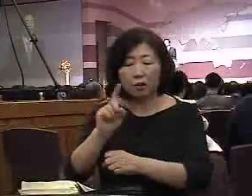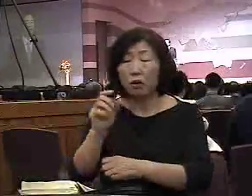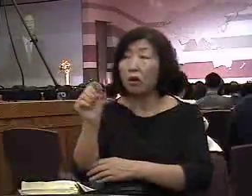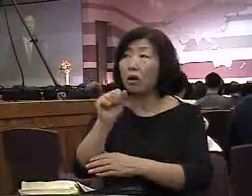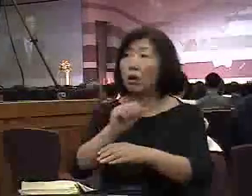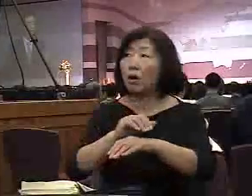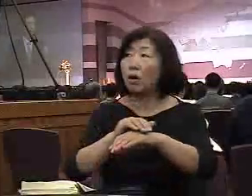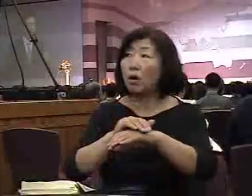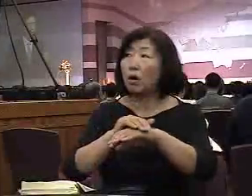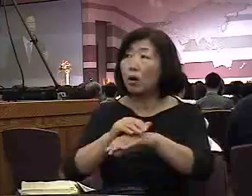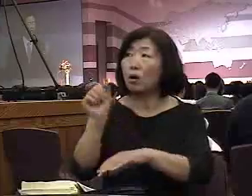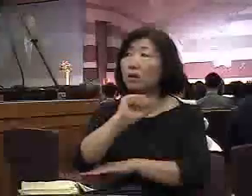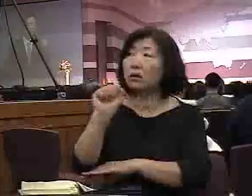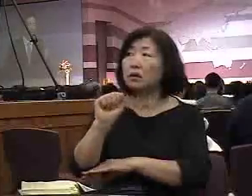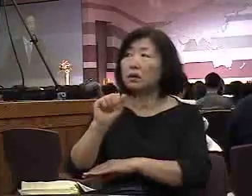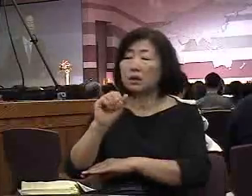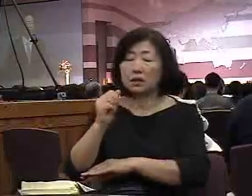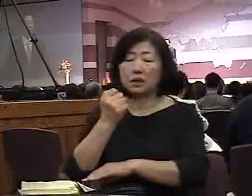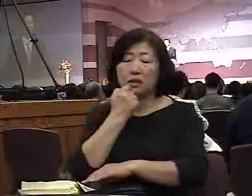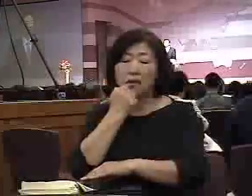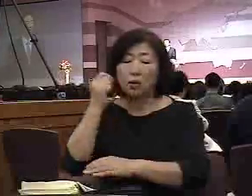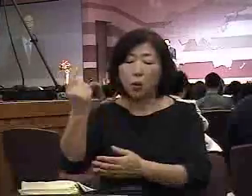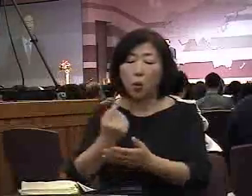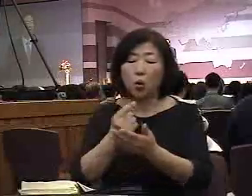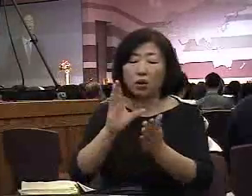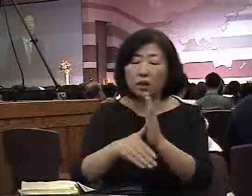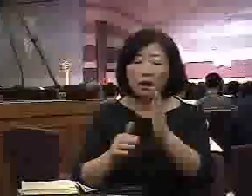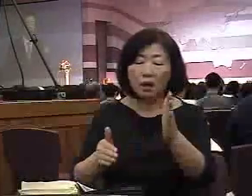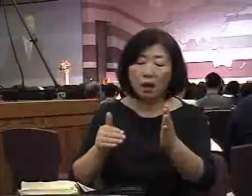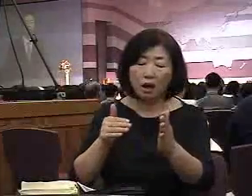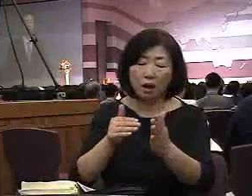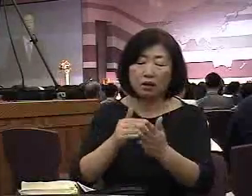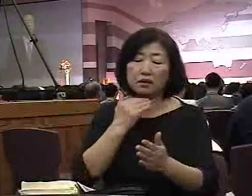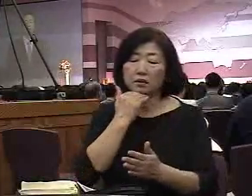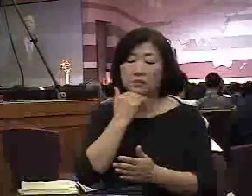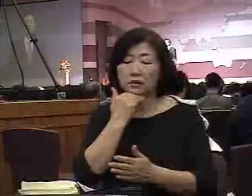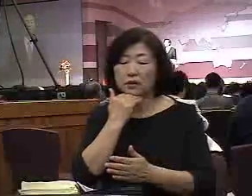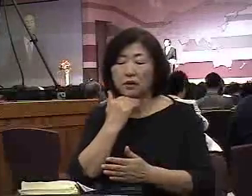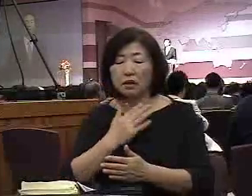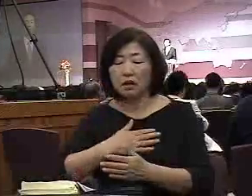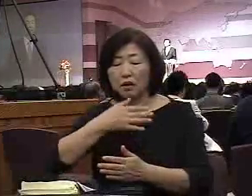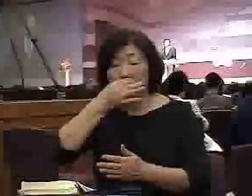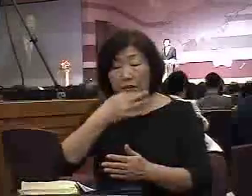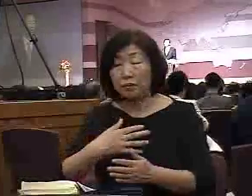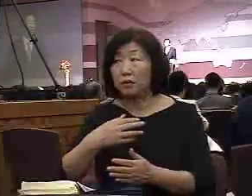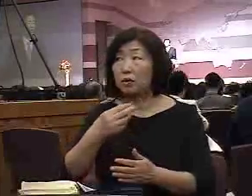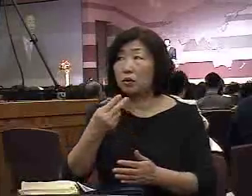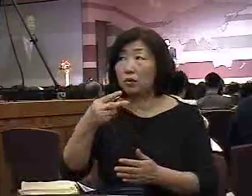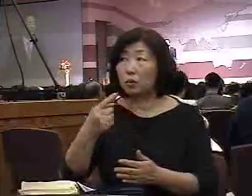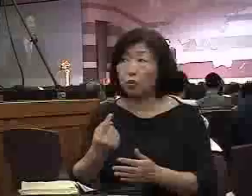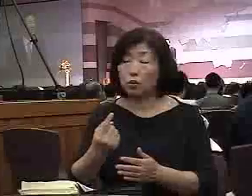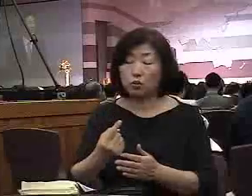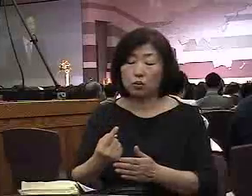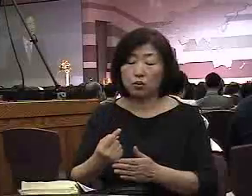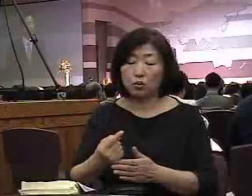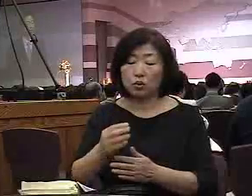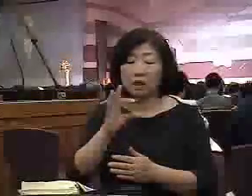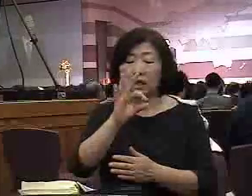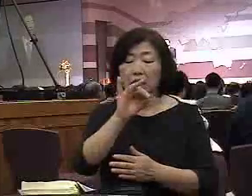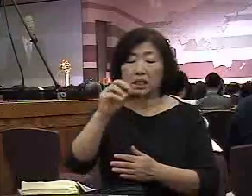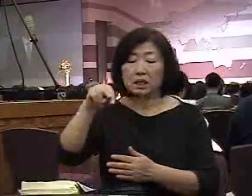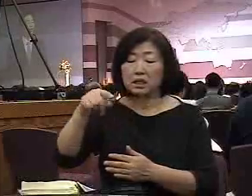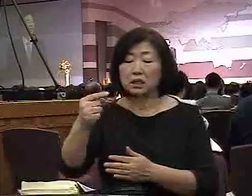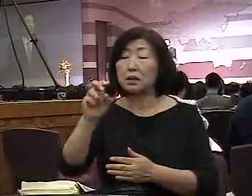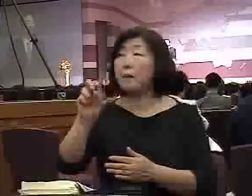주님 저는 이삭이 올 때까지 기다리겠습니다. 아무리 힘들어도 내 인생에서 이스마엘을 만들지